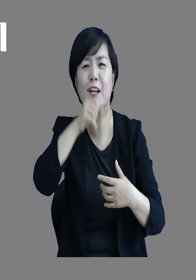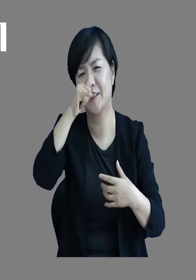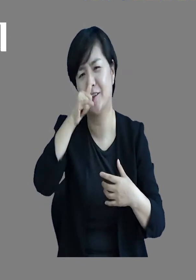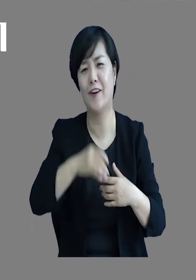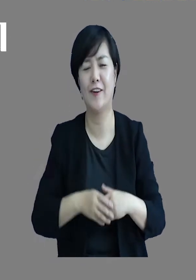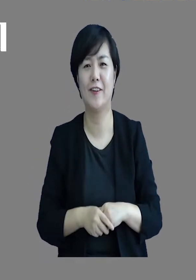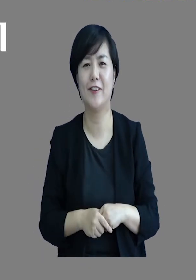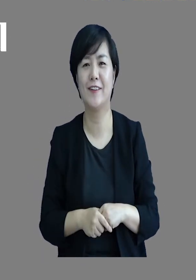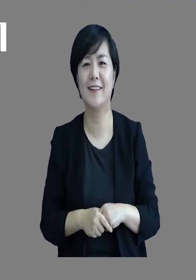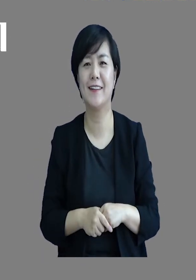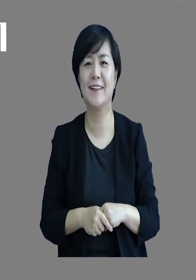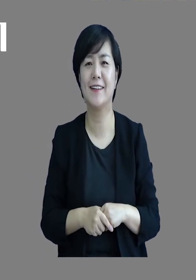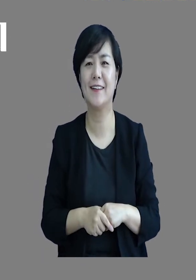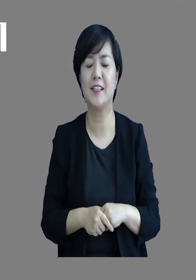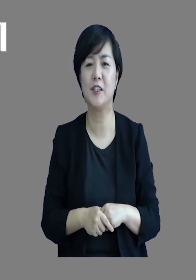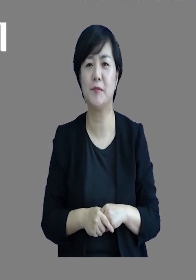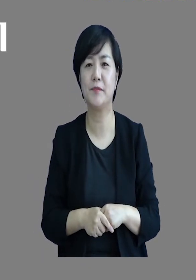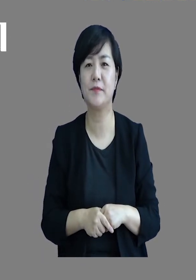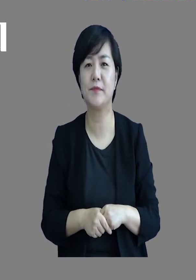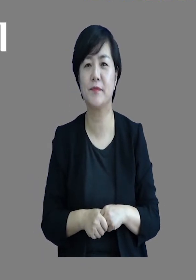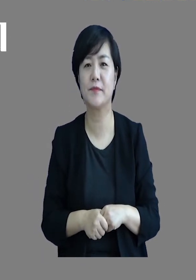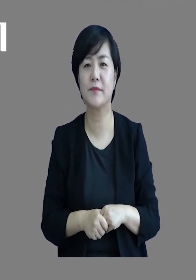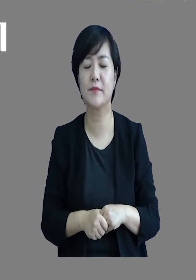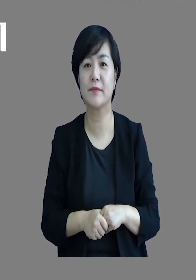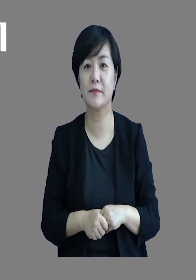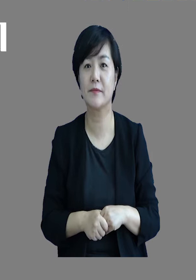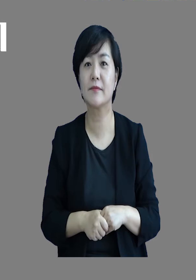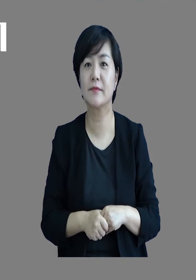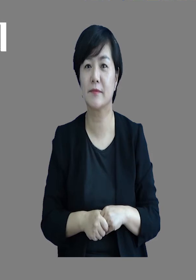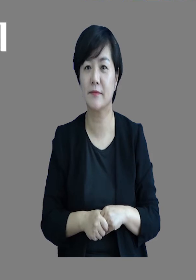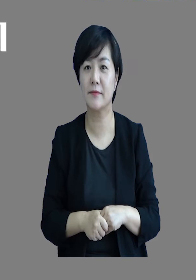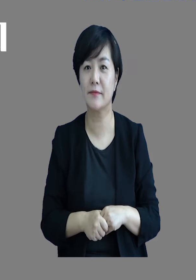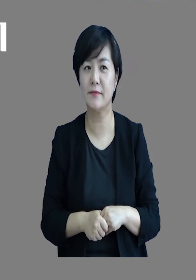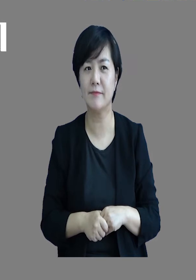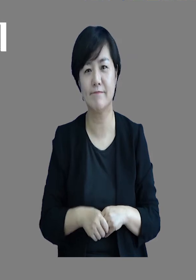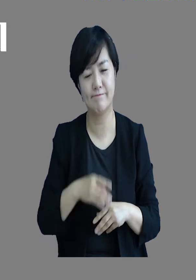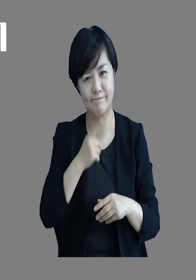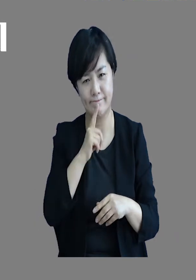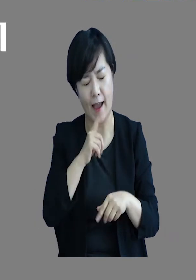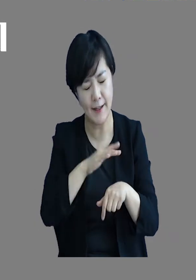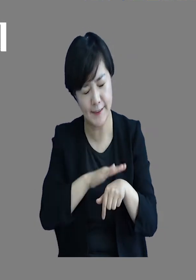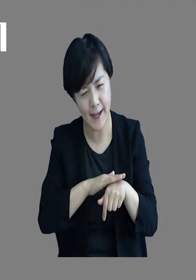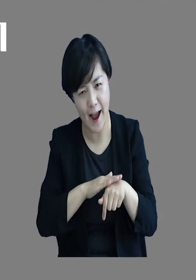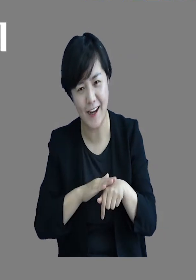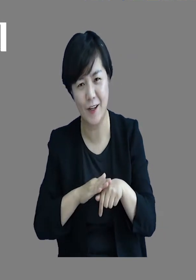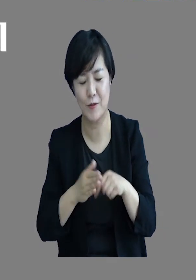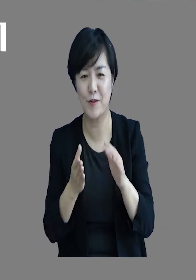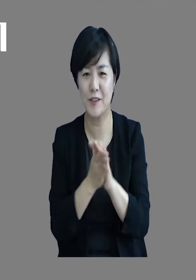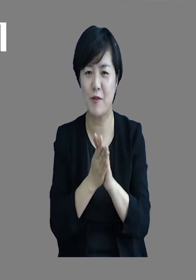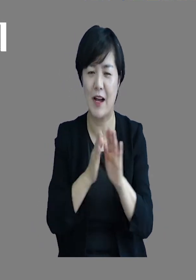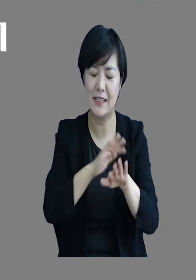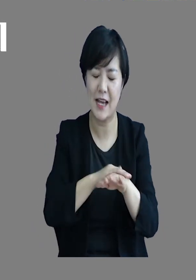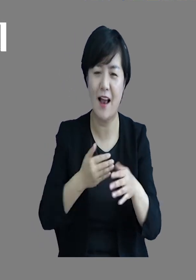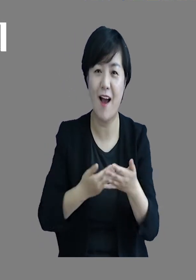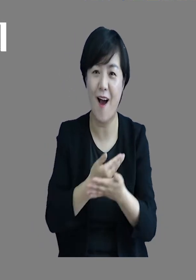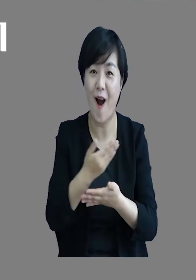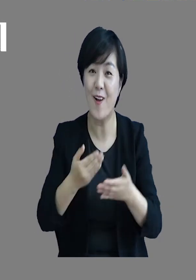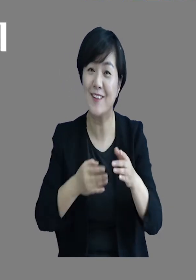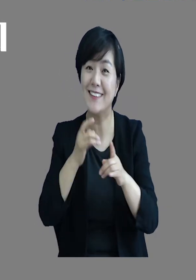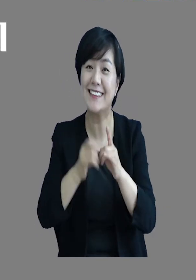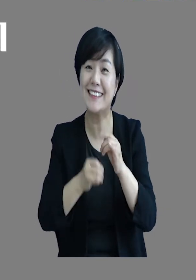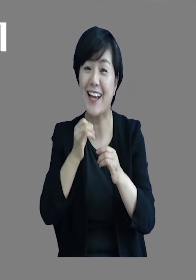since. Crazy story. 20 years without ever. 야무지게 말하고 동료들과 잘 어울리는 시연